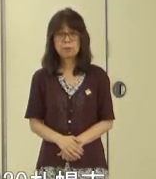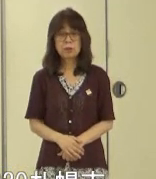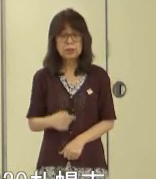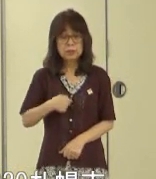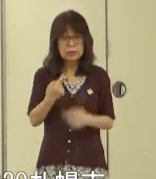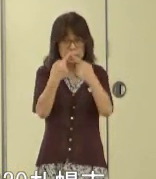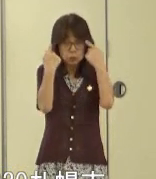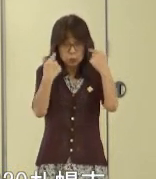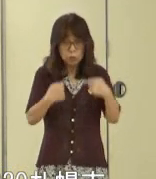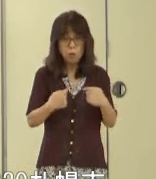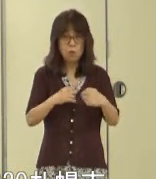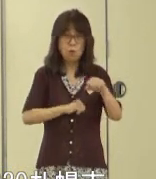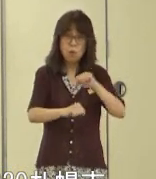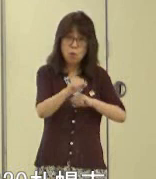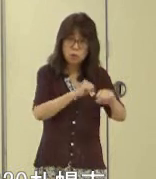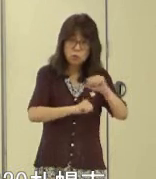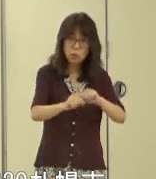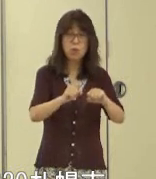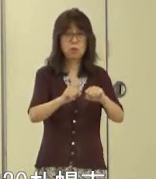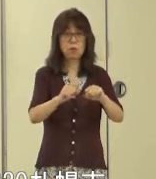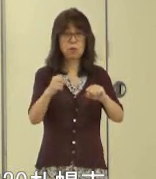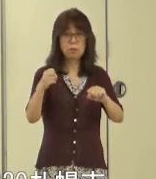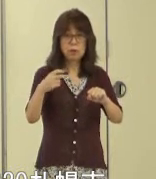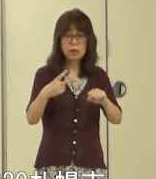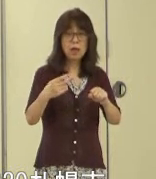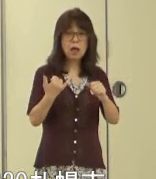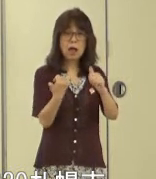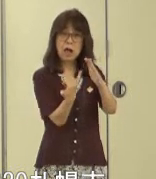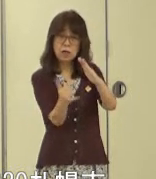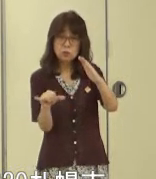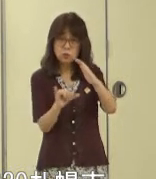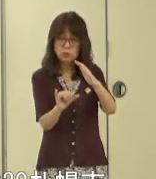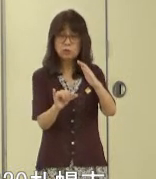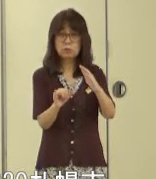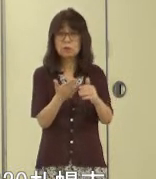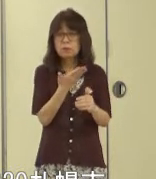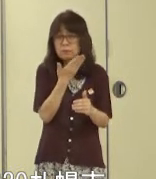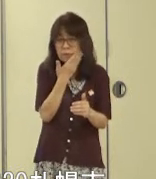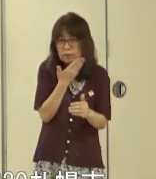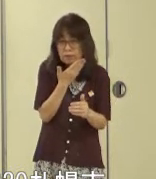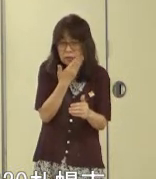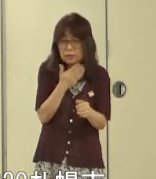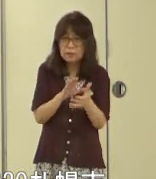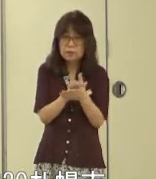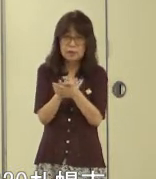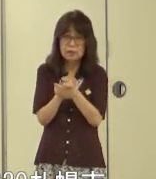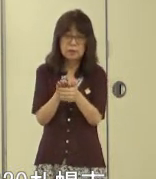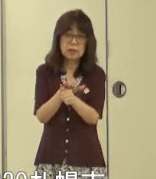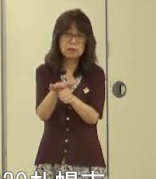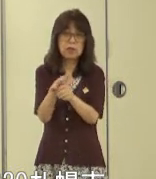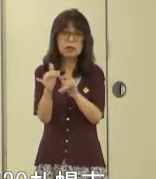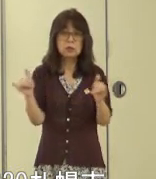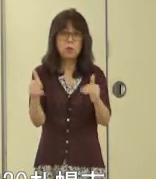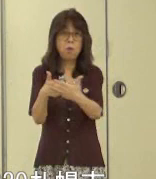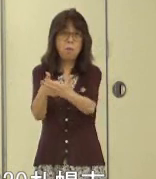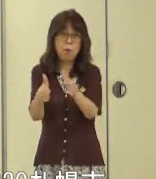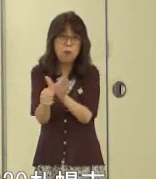身の行動、このことがご家族あるいは大切な方を守るということにつながってまいりますので